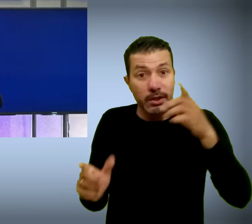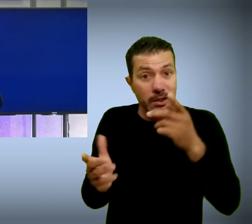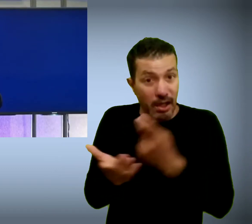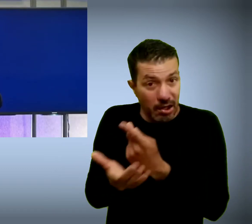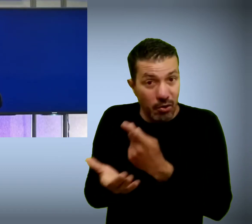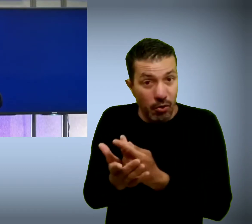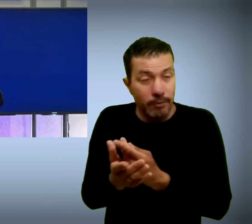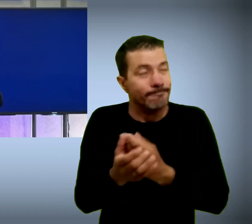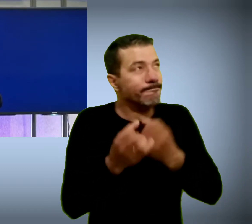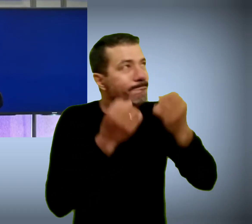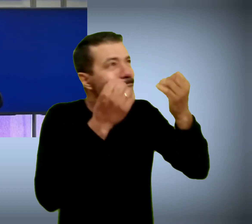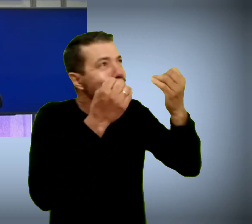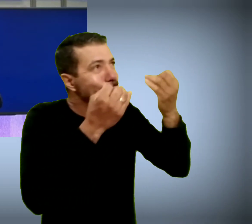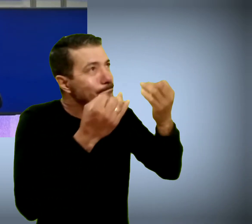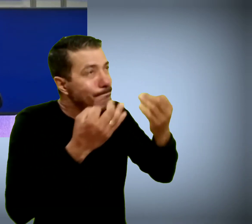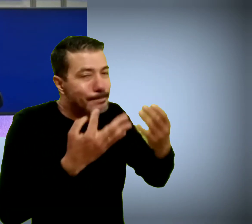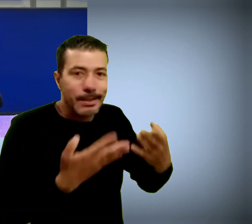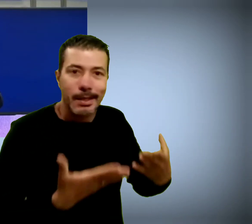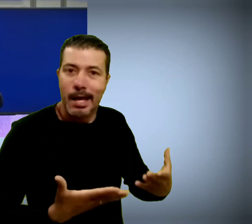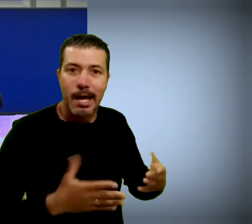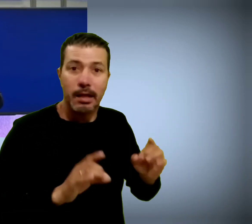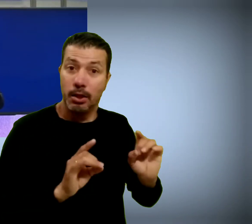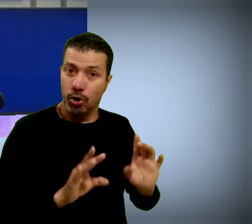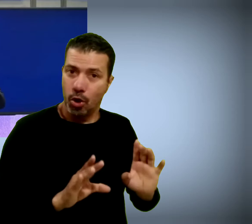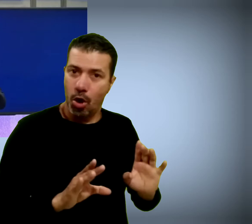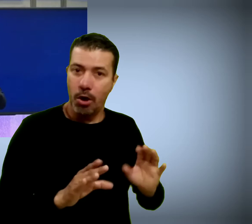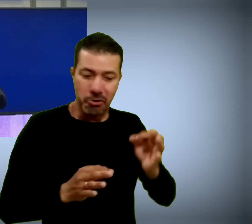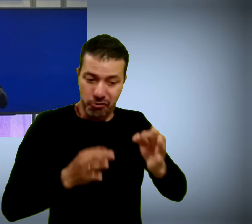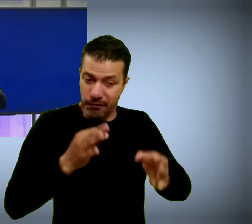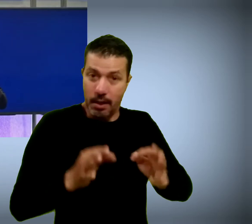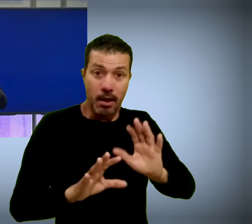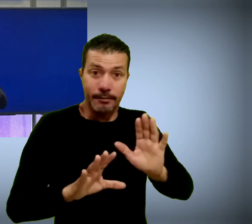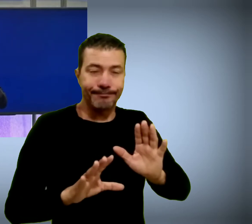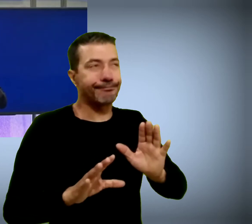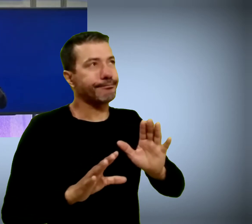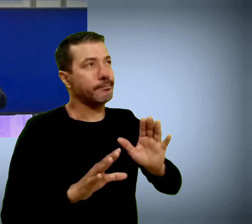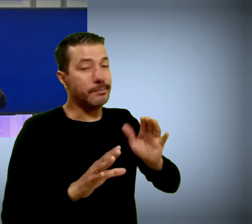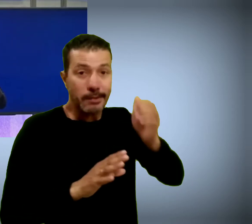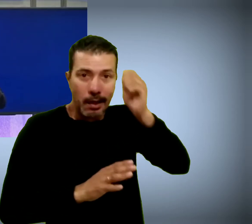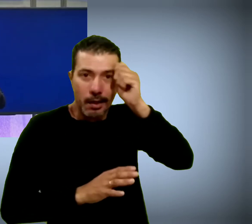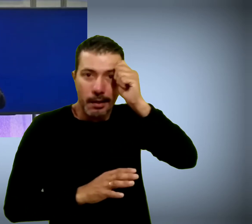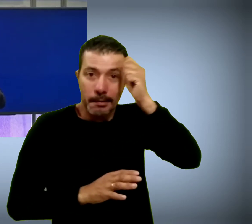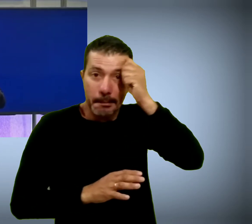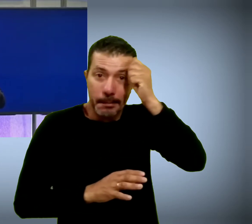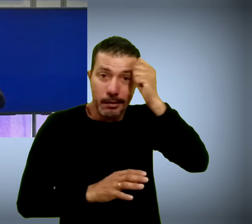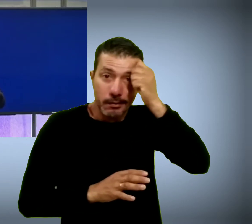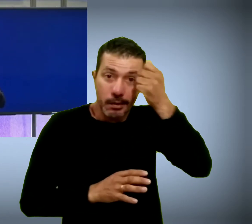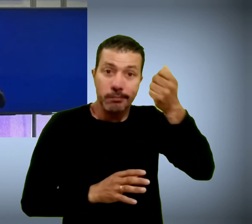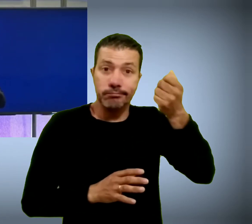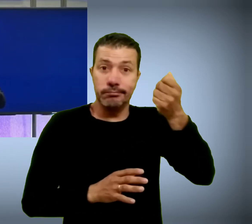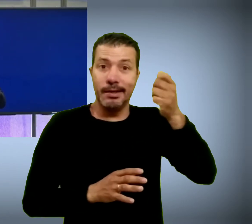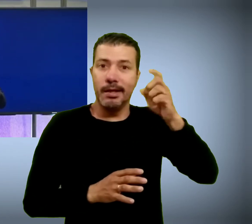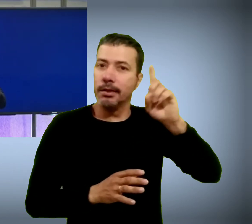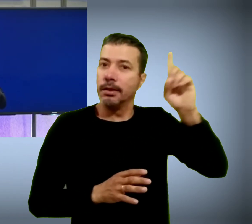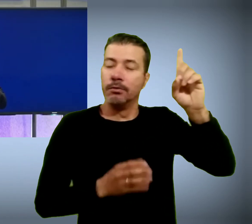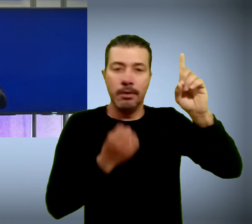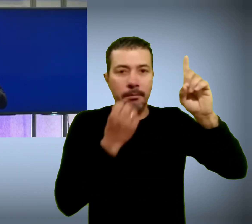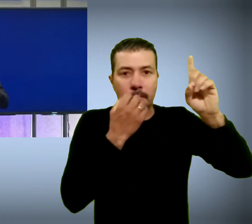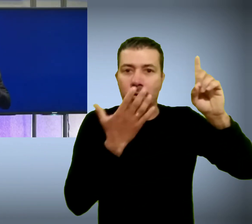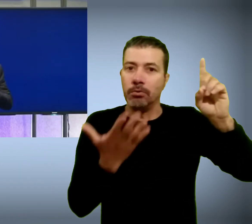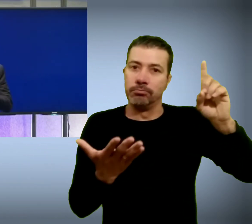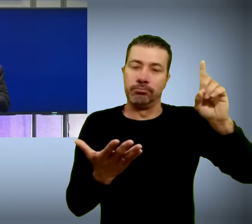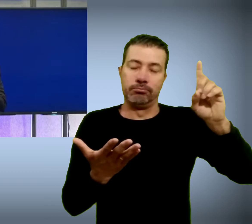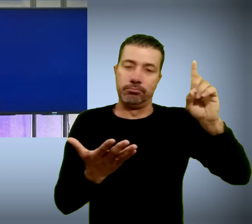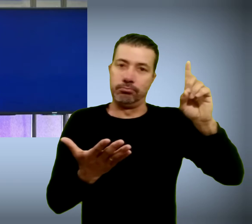explicar. Não de se explicar apenas e se justificar, de se arrepender. Deus é muito legal,